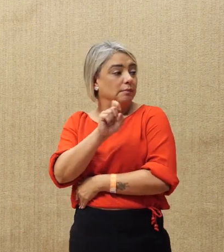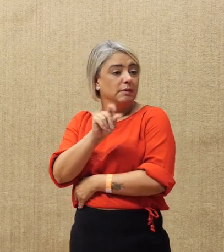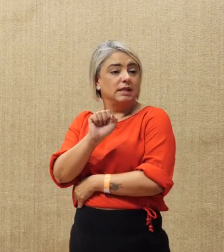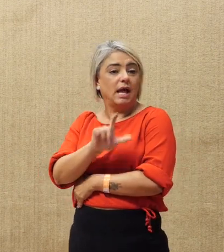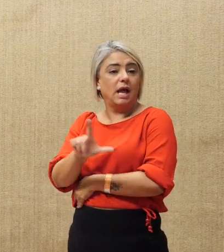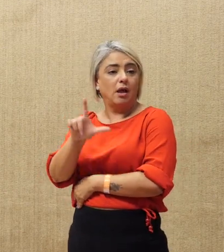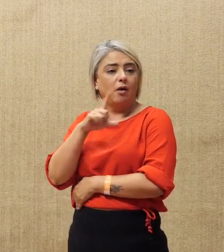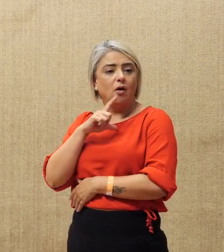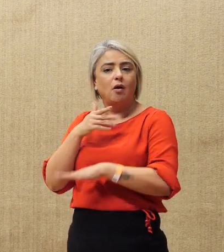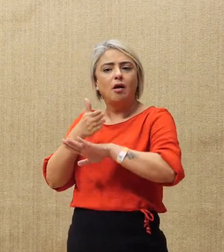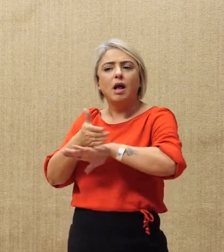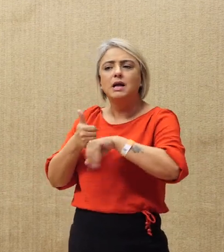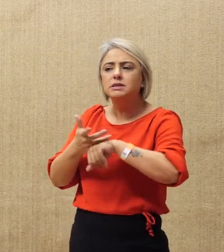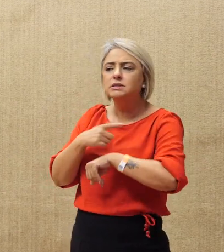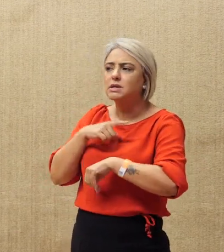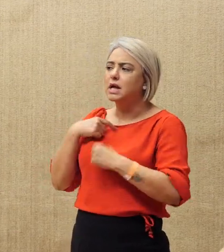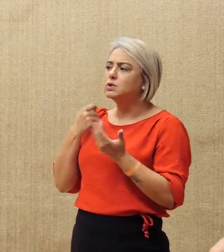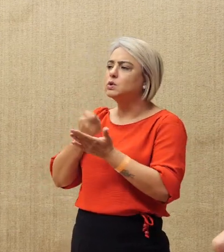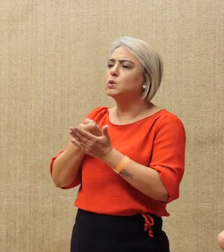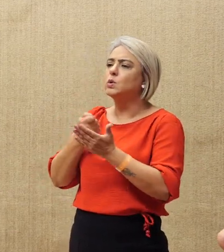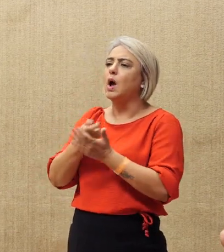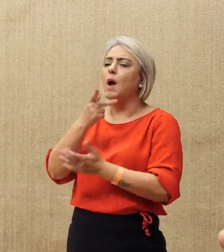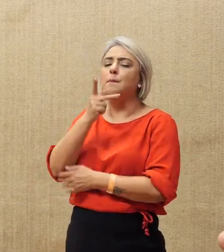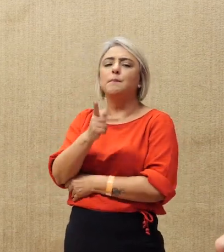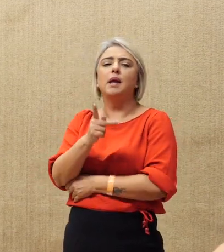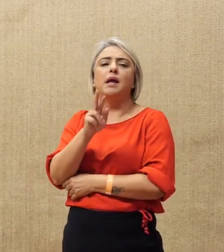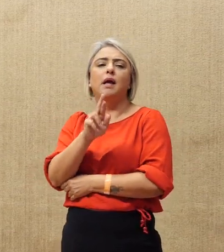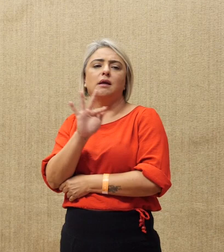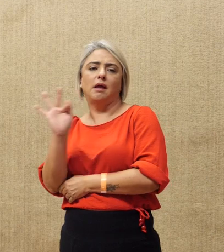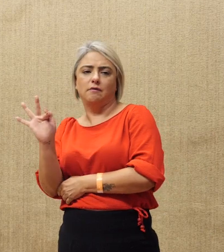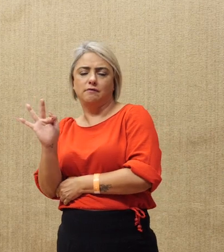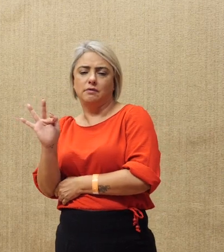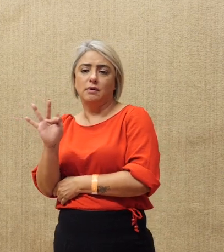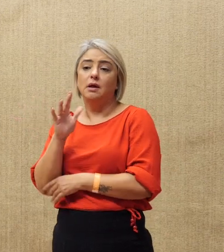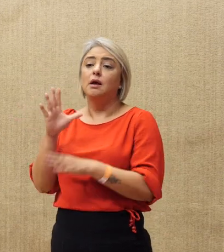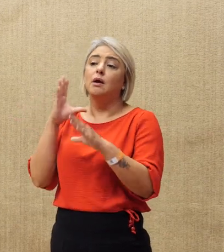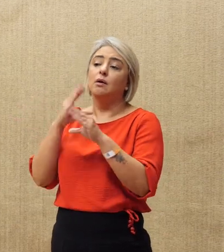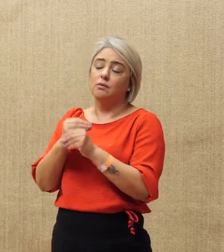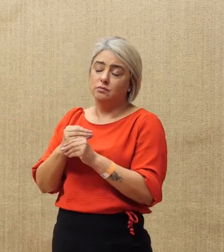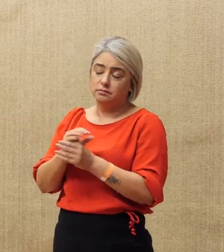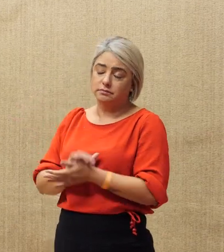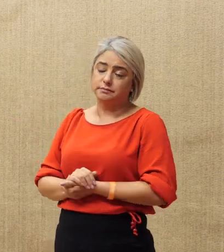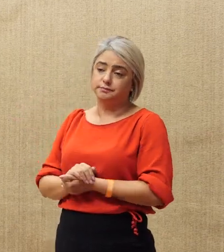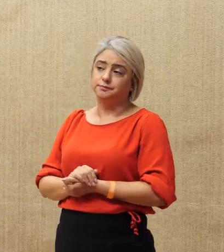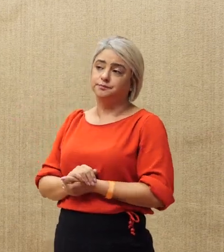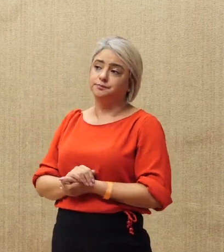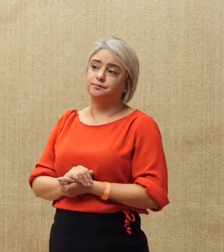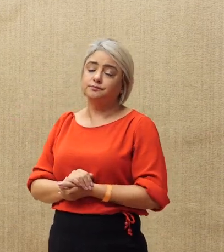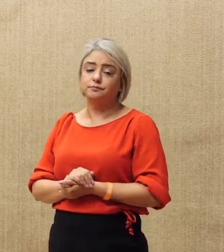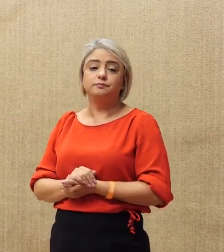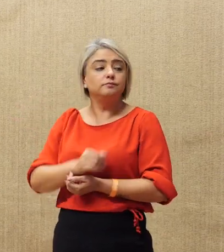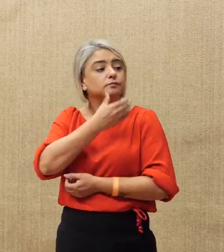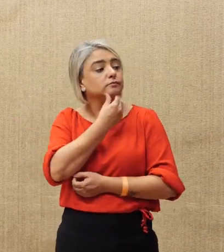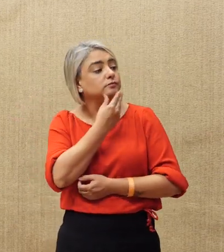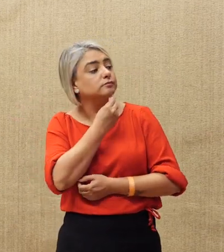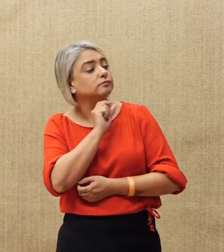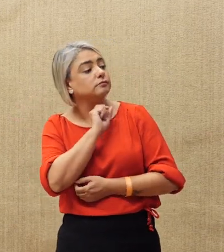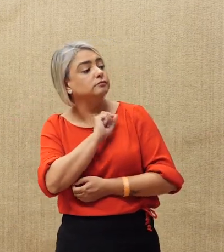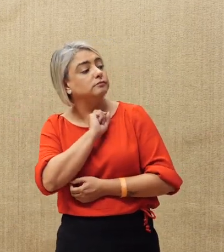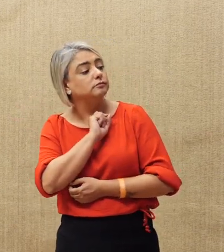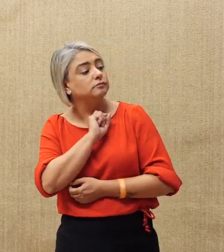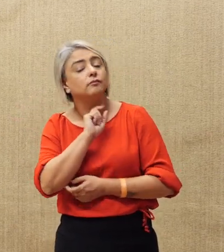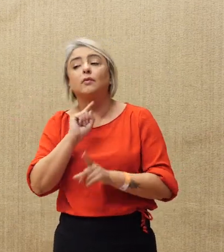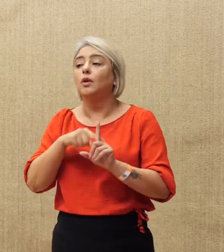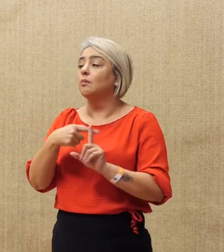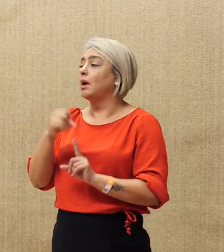tenham acesso e cobrem da Polícia Rodoviária Federal. Então, para concluir, Luiz,